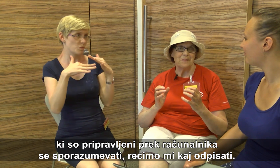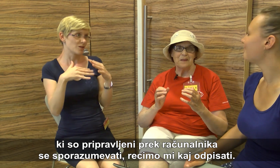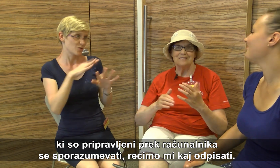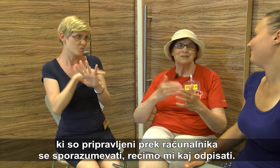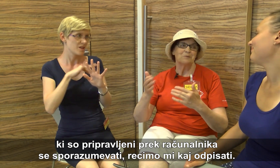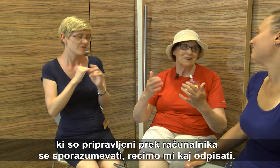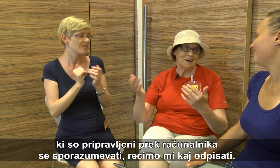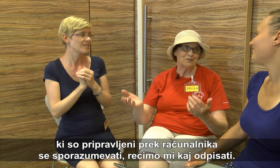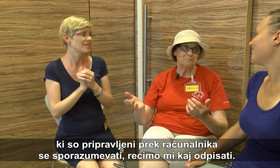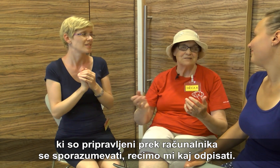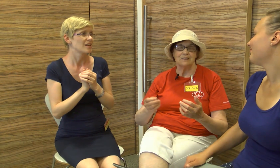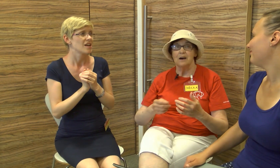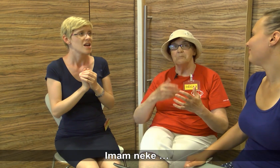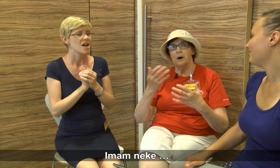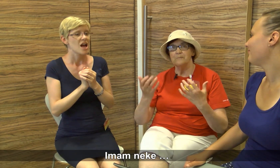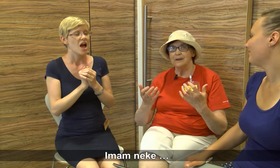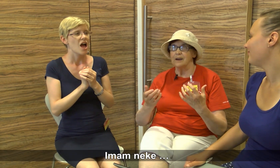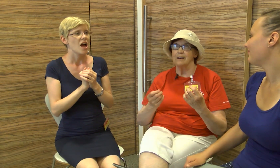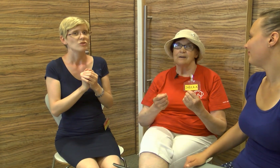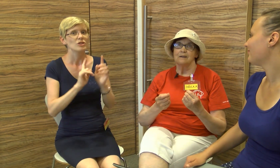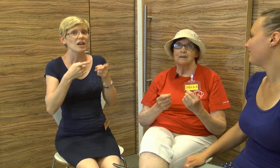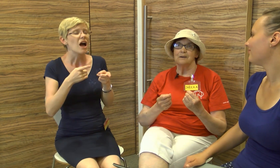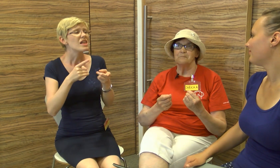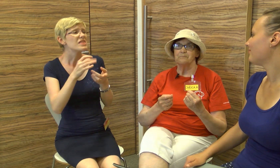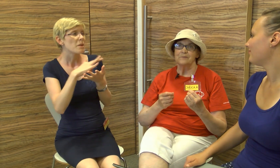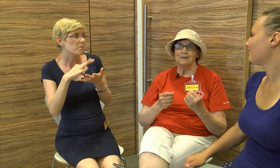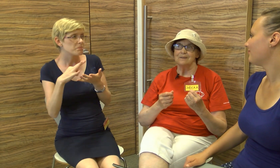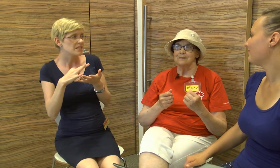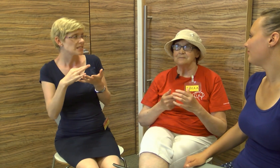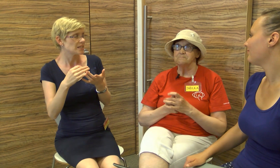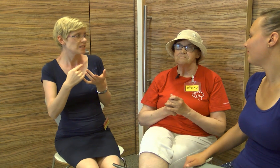sporozumevati, ne, recimo mi kaj odpisati, imam neke,